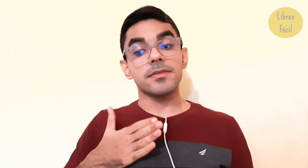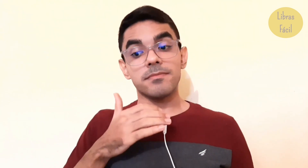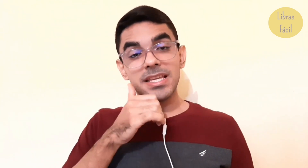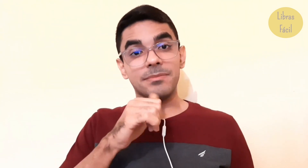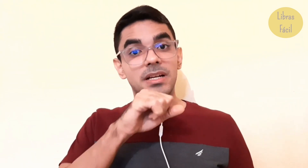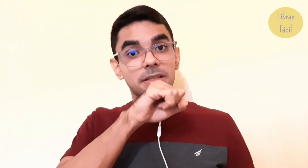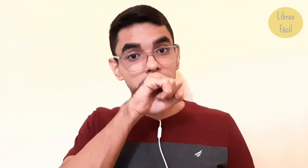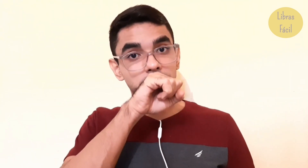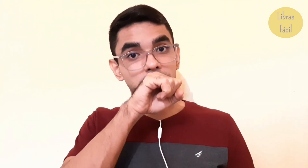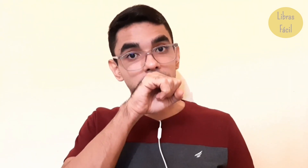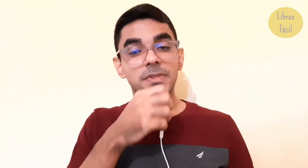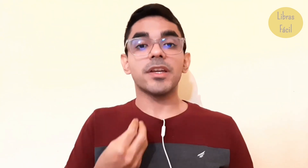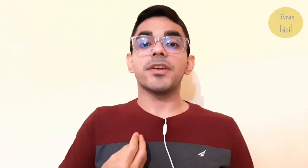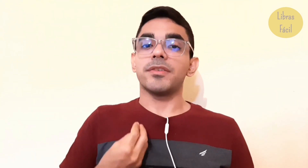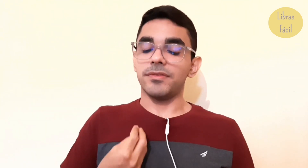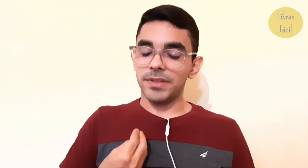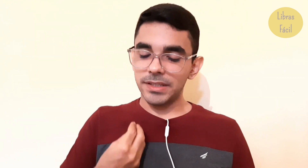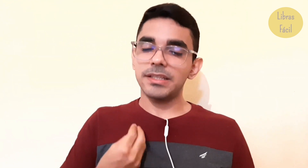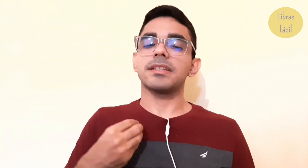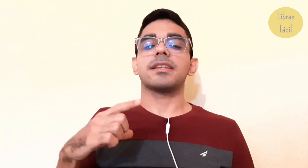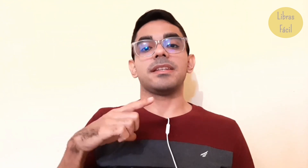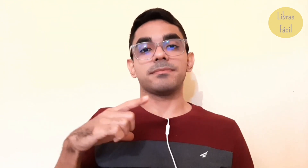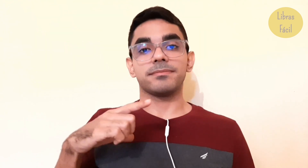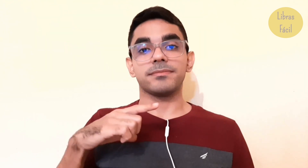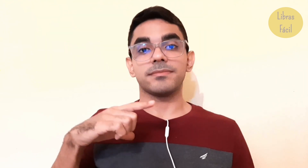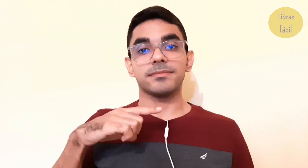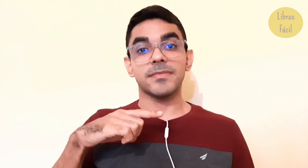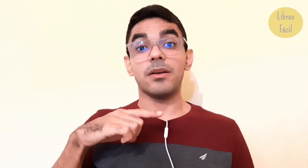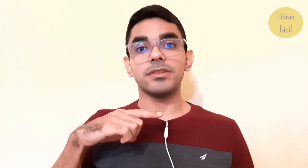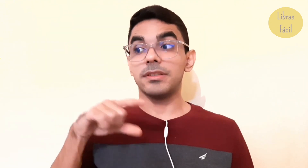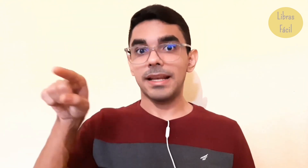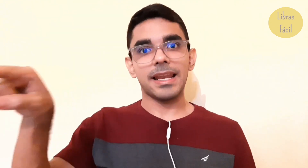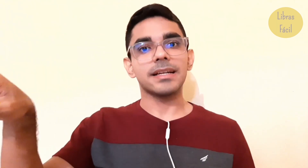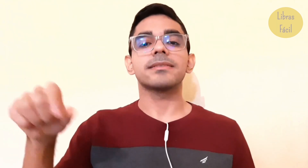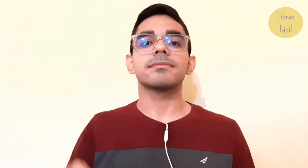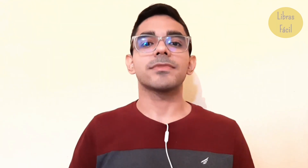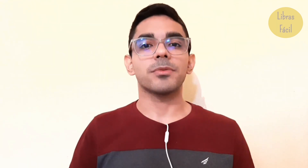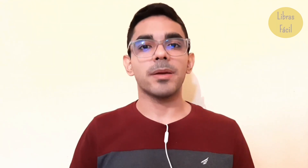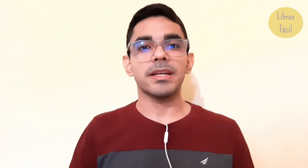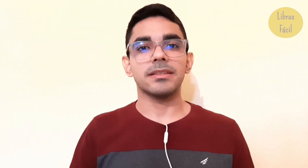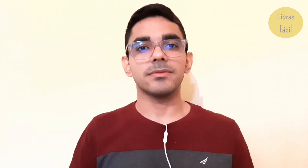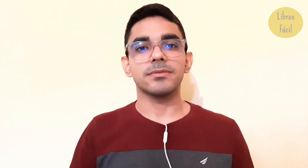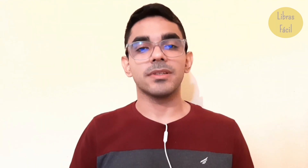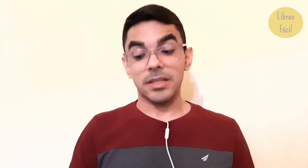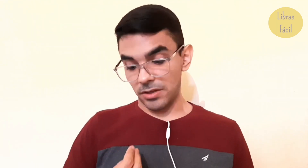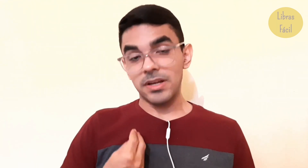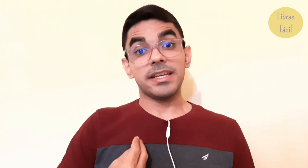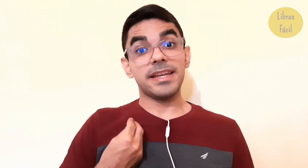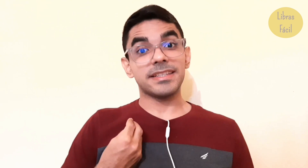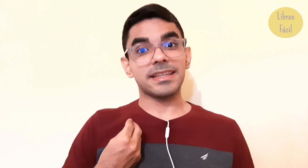minha mãe, vida tem. Aonde? Lá, no supermercado. Então,